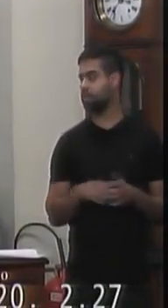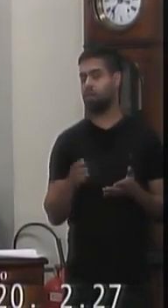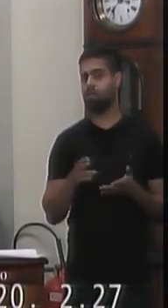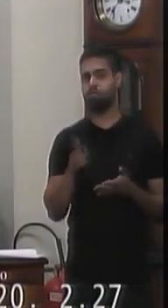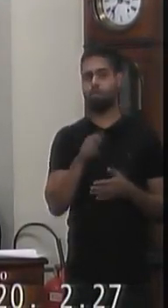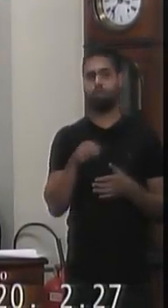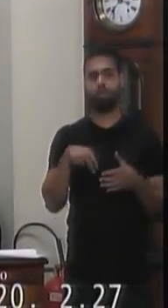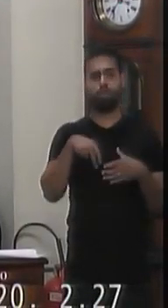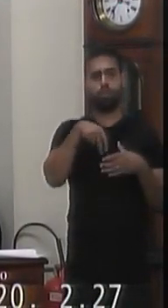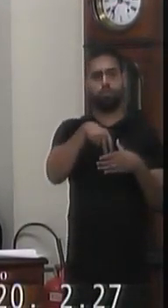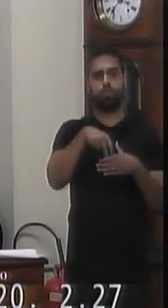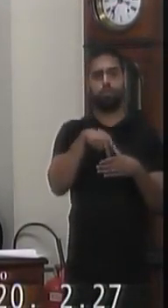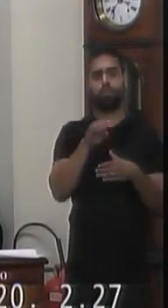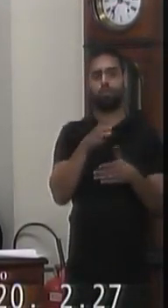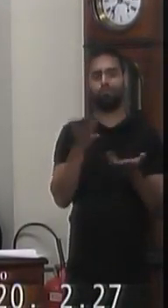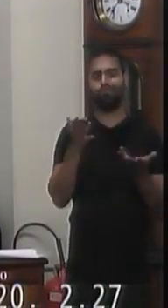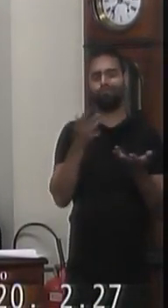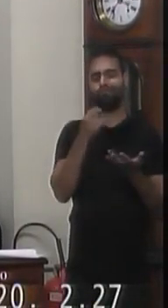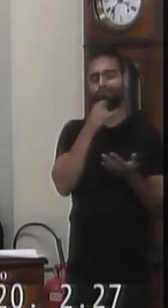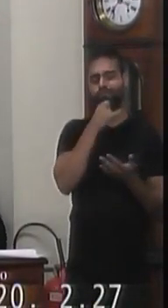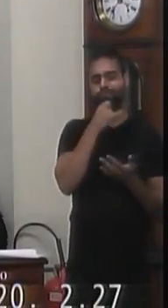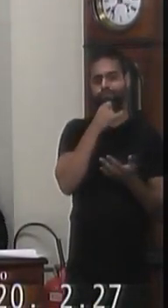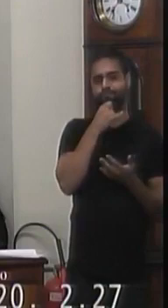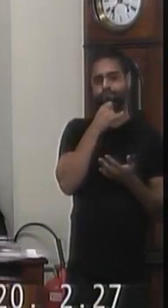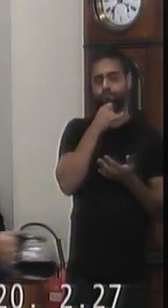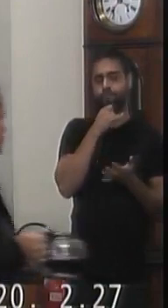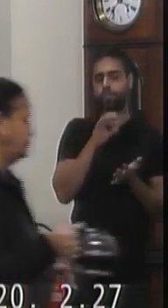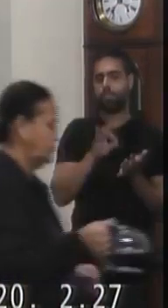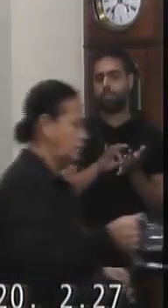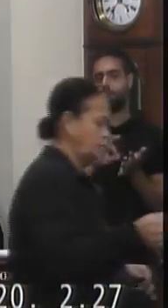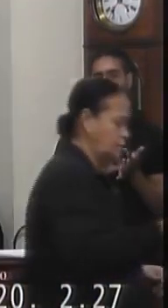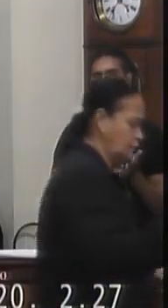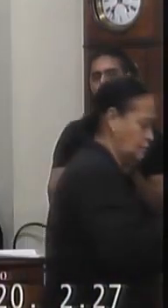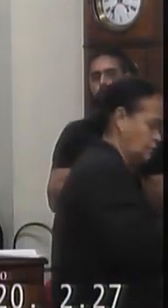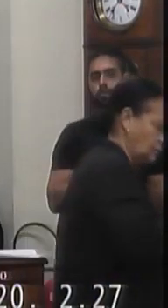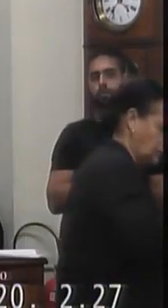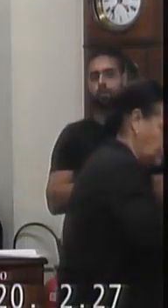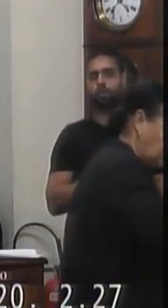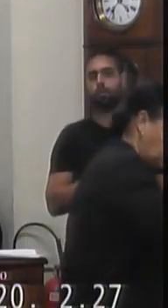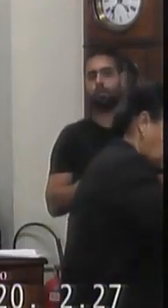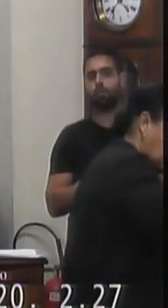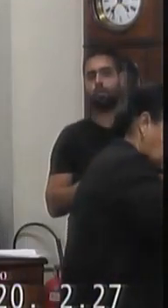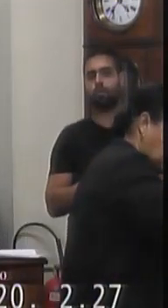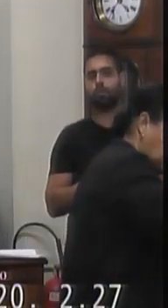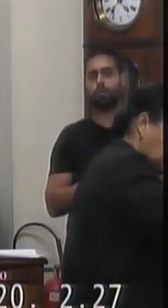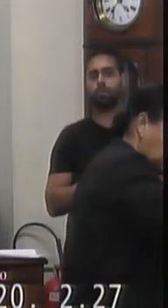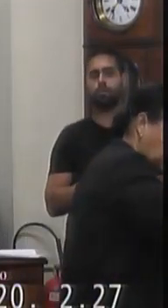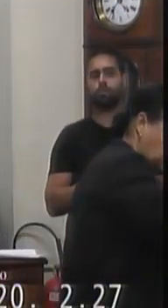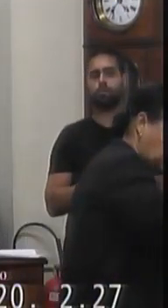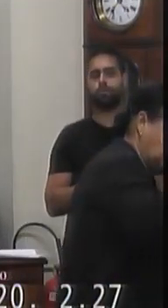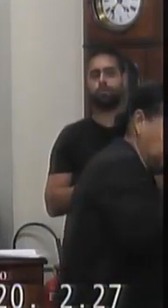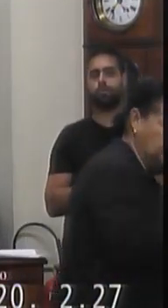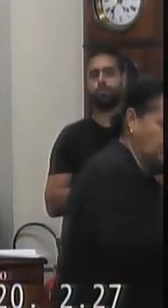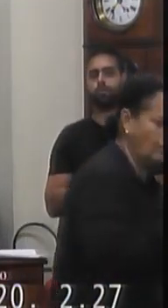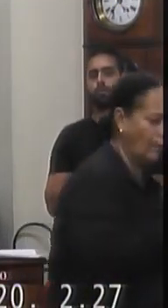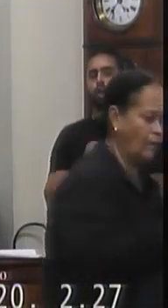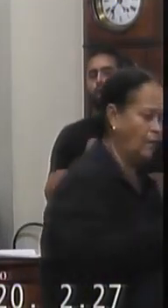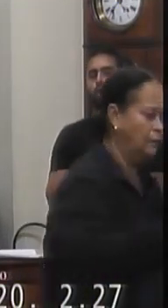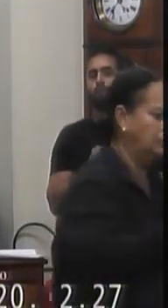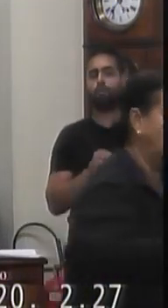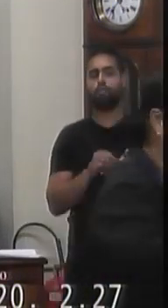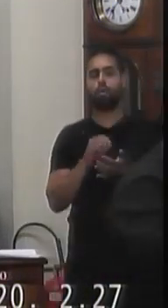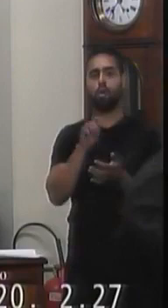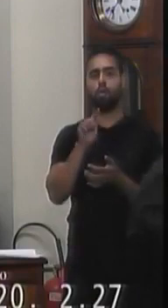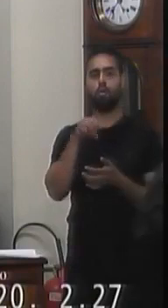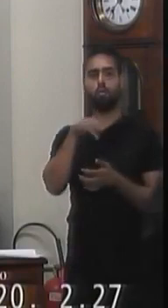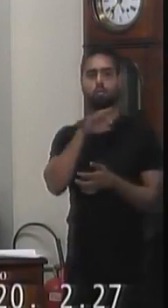só quero lamentar, sinceramente, a falta da Guarda